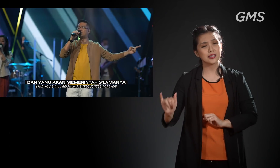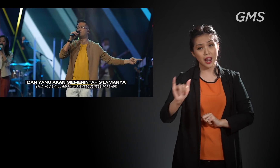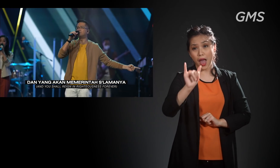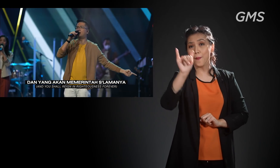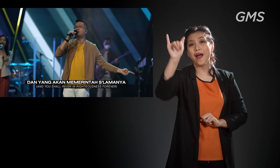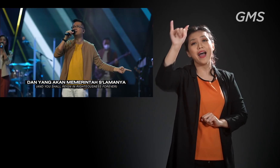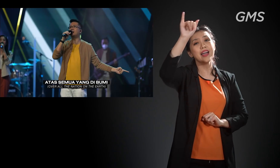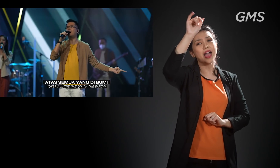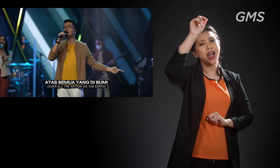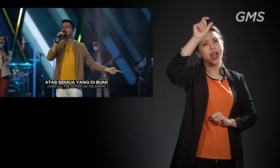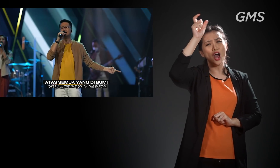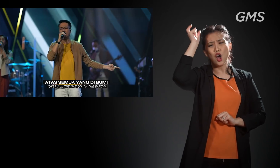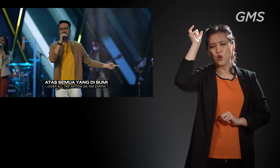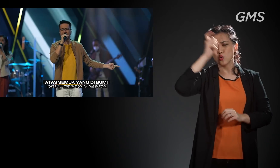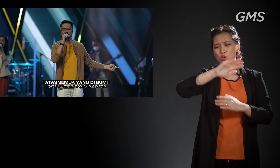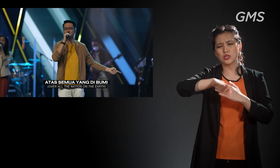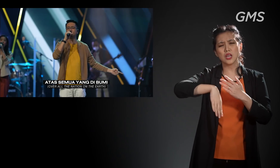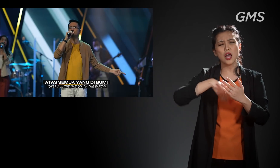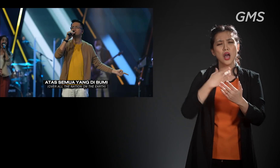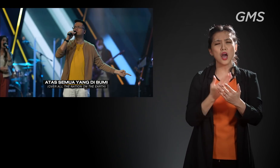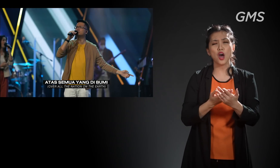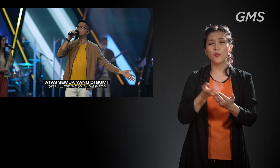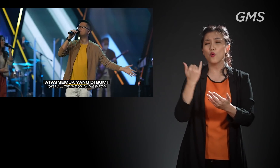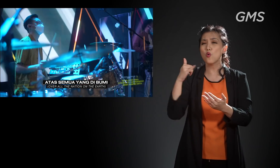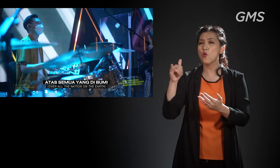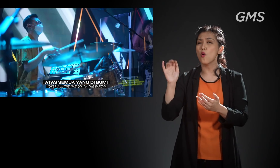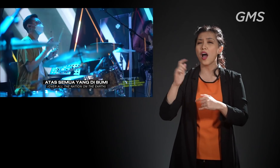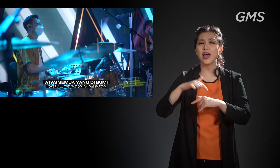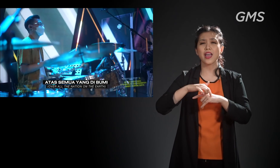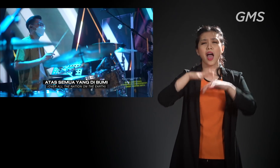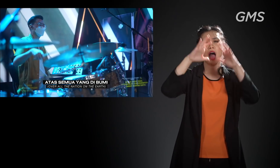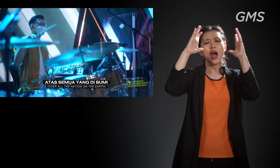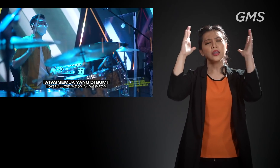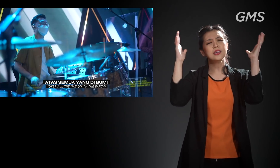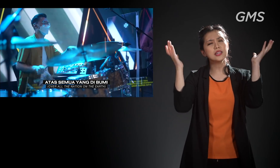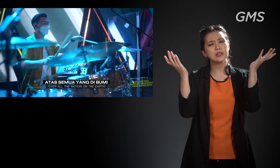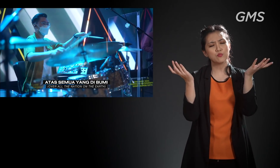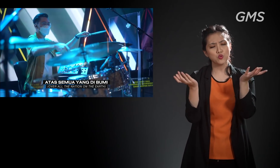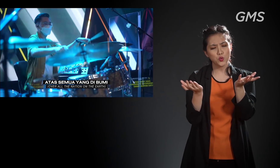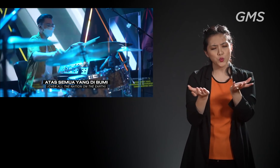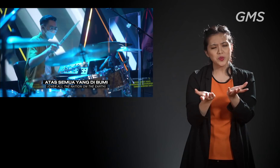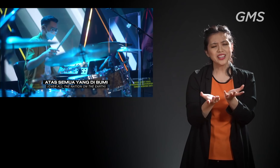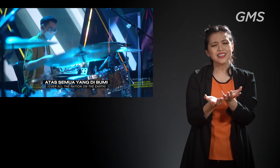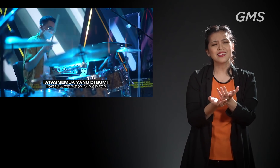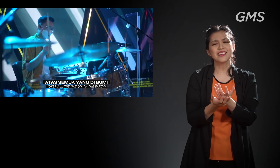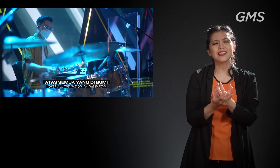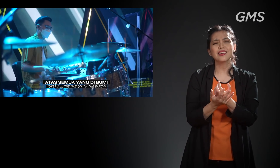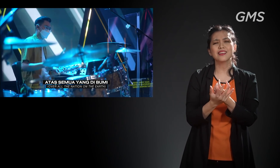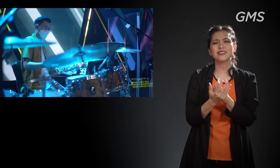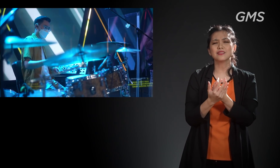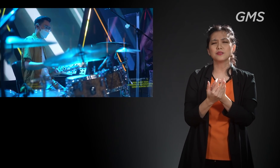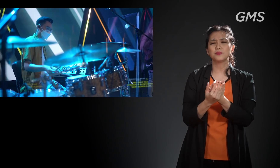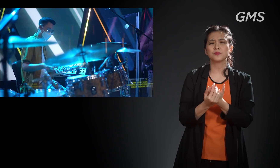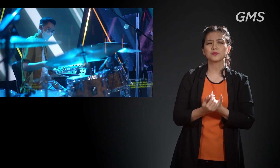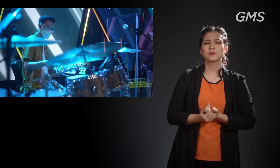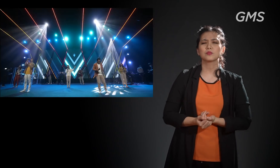memerintah selamanya atas semua yang di bumi.